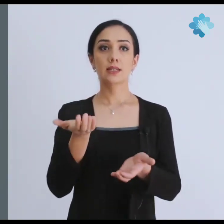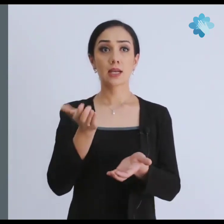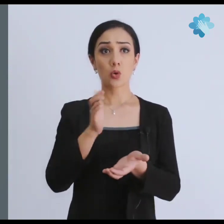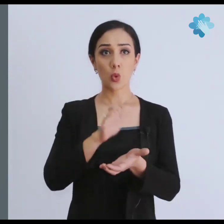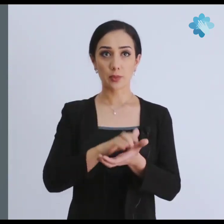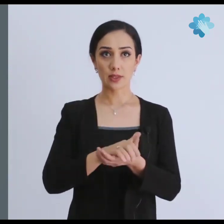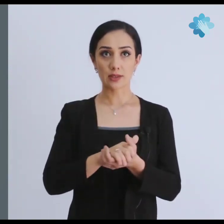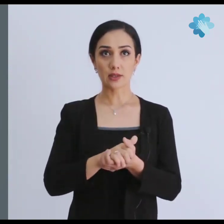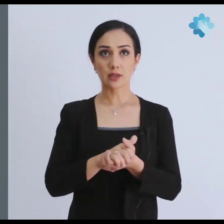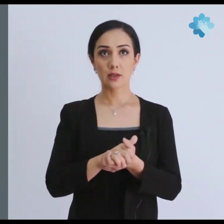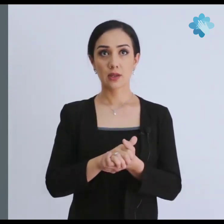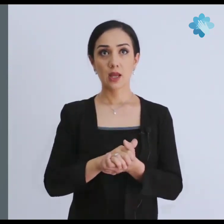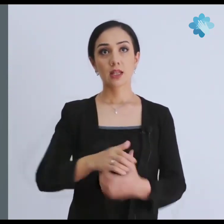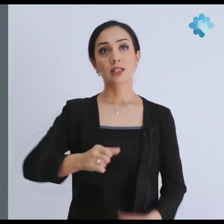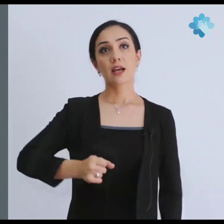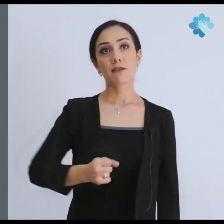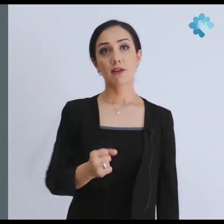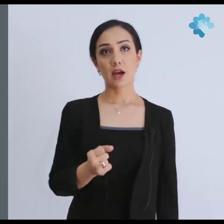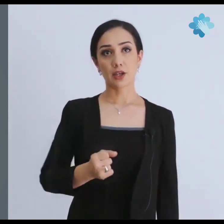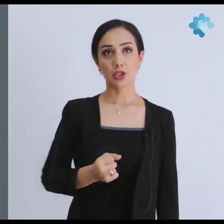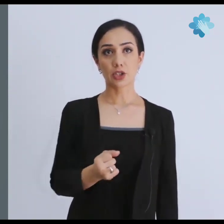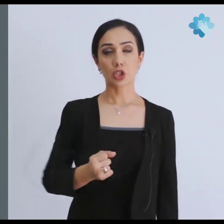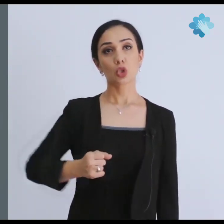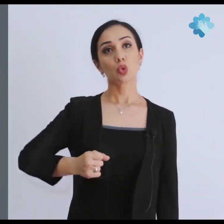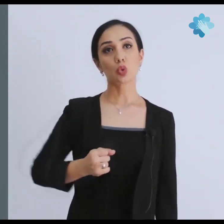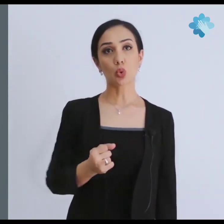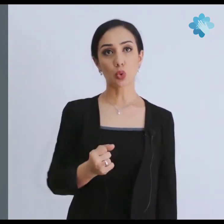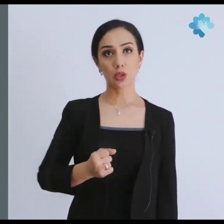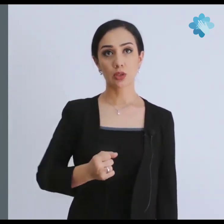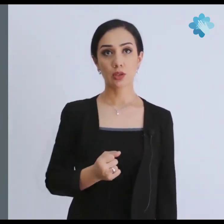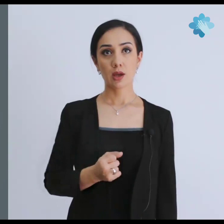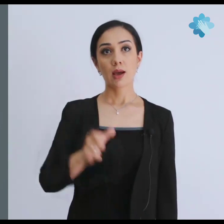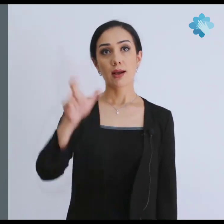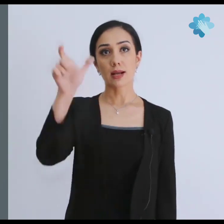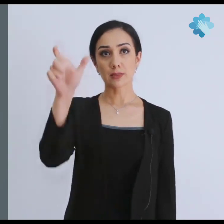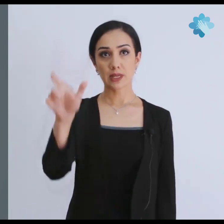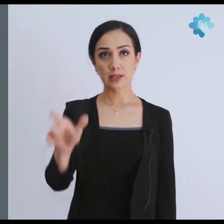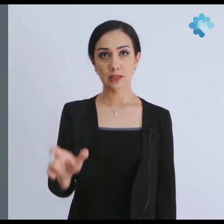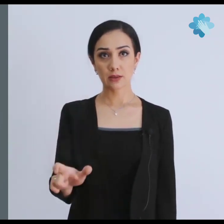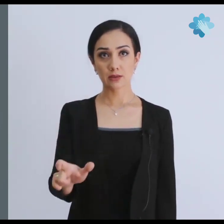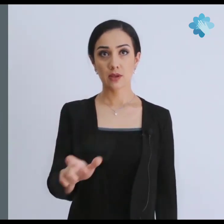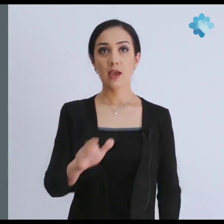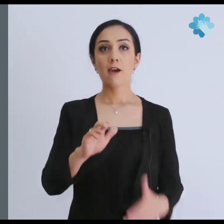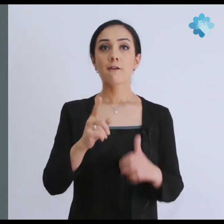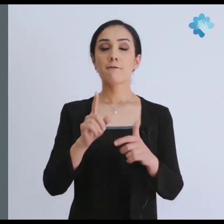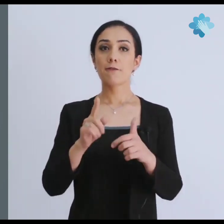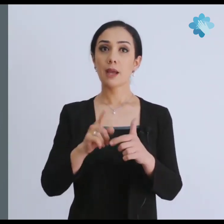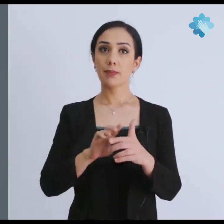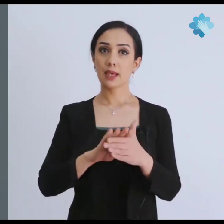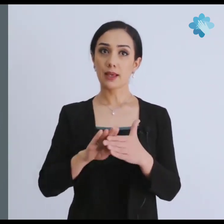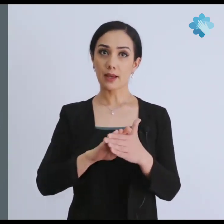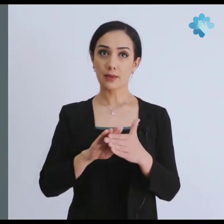знакомиться товарищ друг господин фамилия